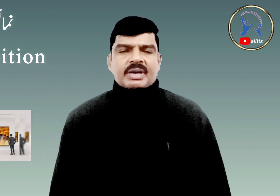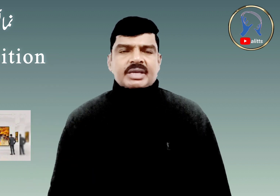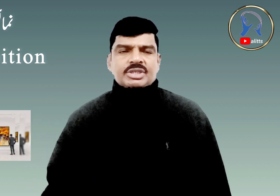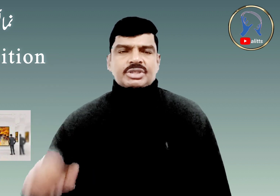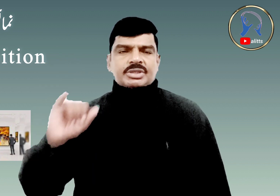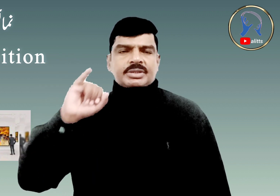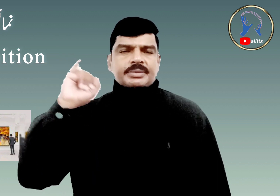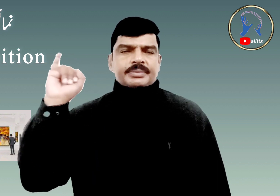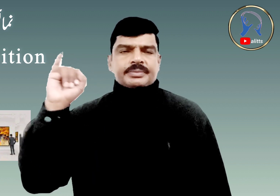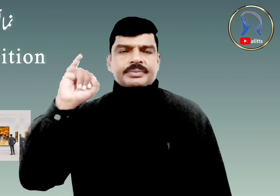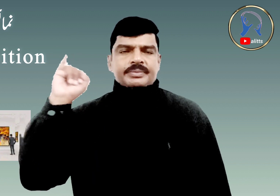नुमाइश।